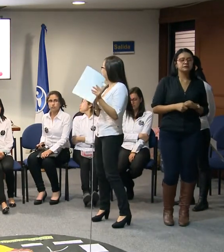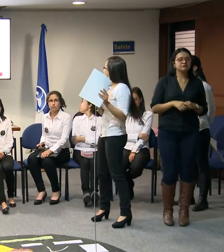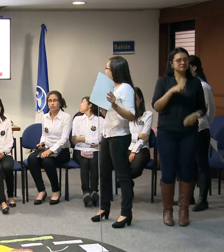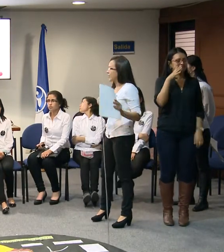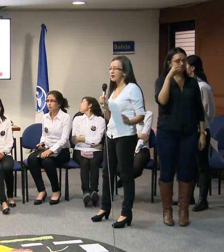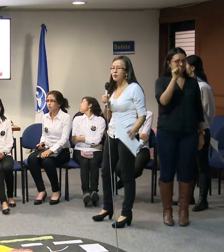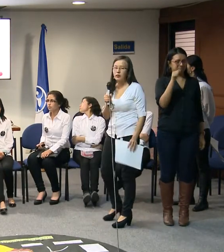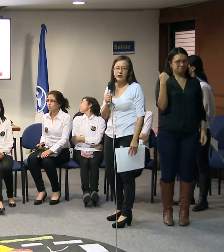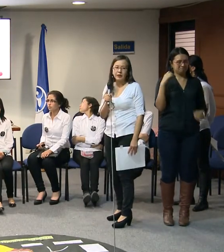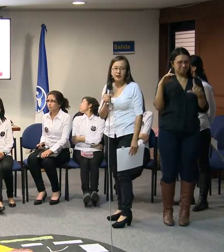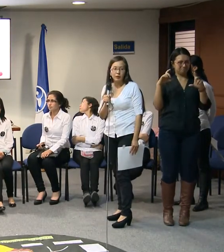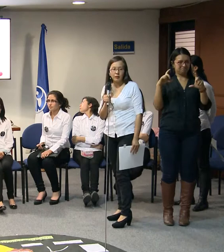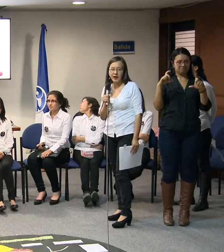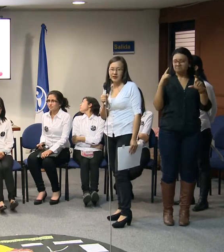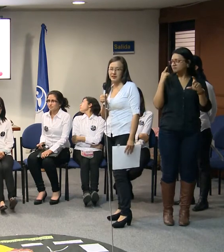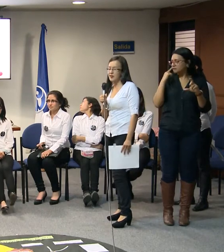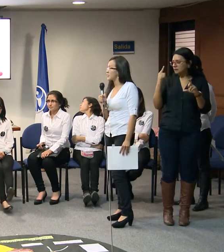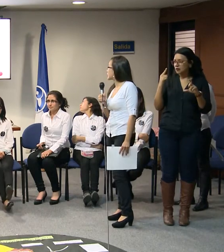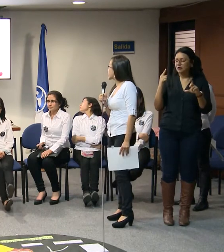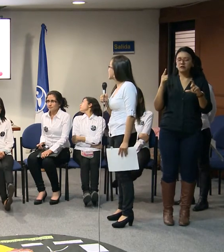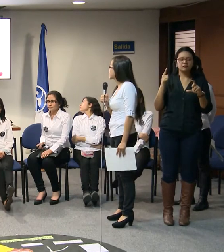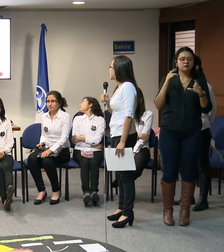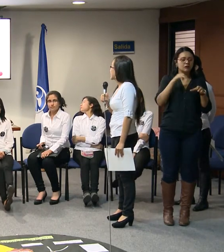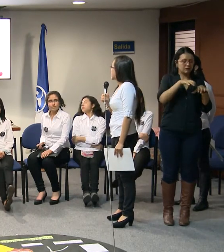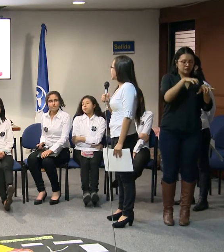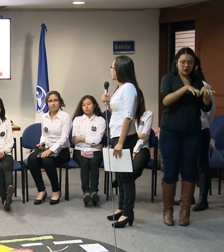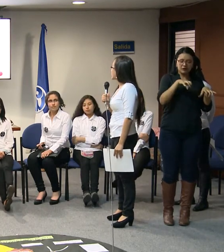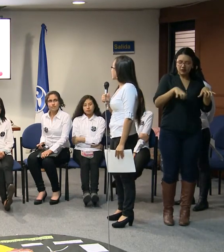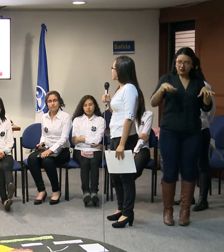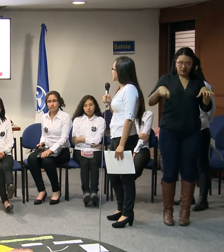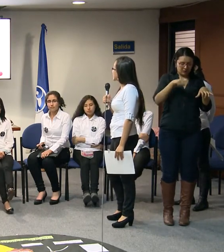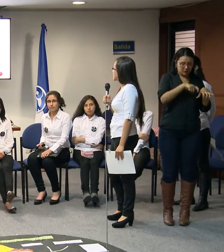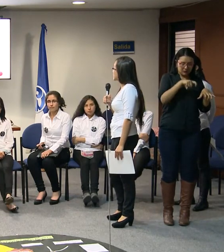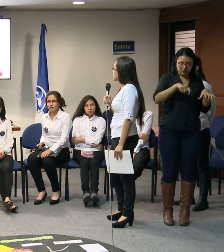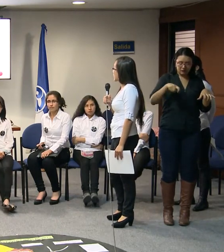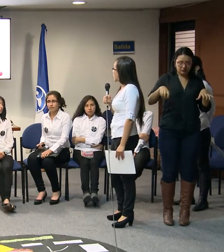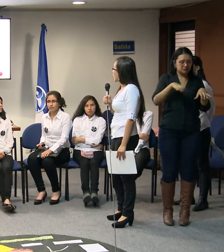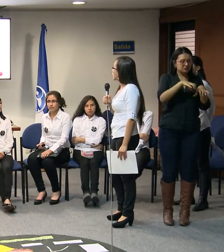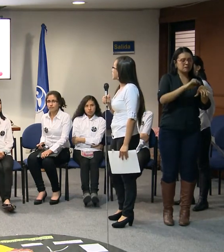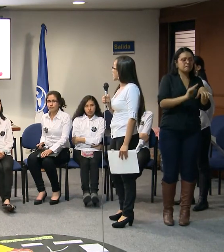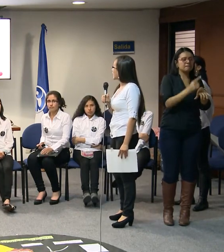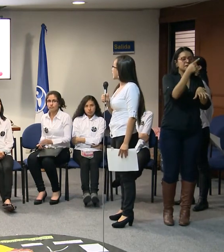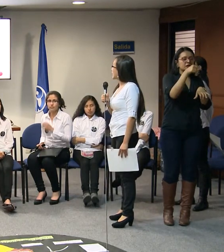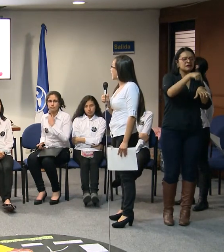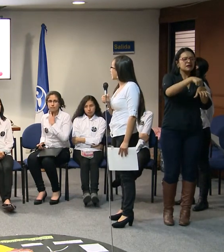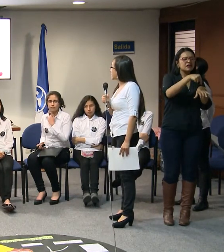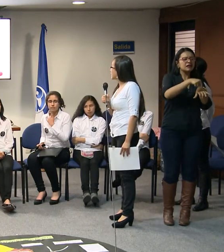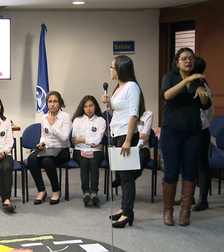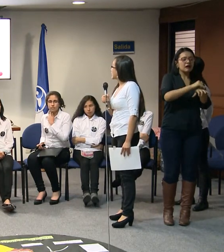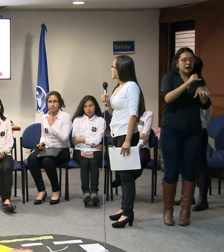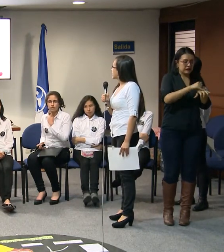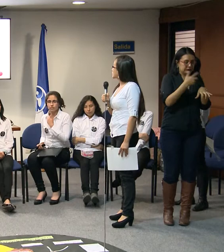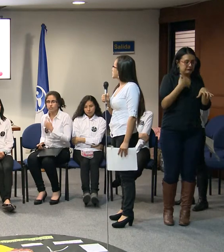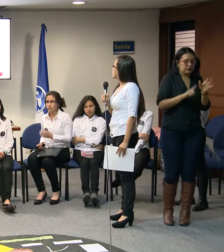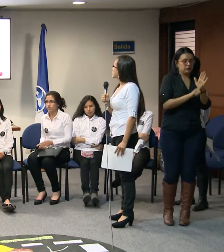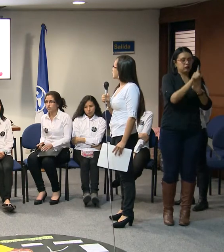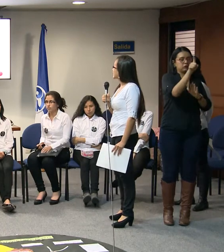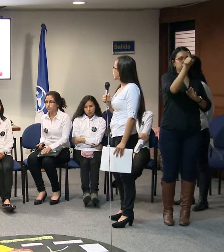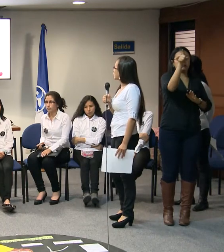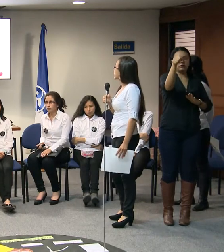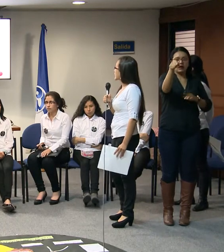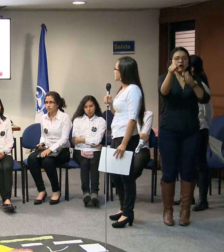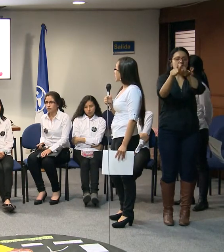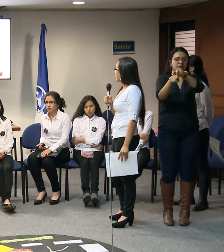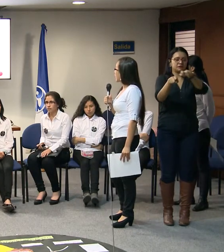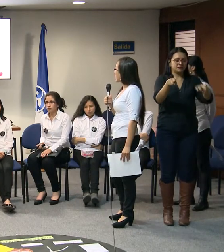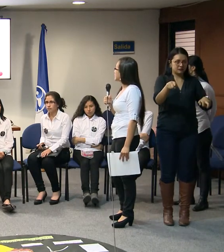Se ve en la imagen, vamos a pasar por varias estaciones. La primera estación se llama abordaje de la nave, después vamos a pasar